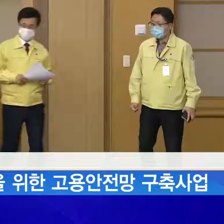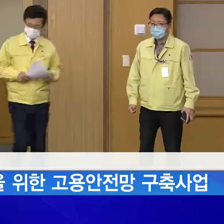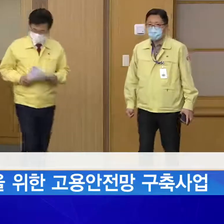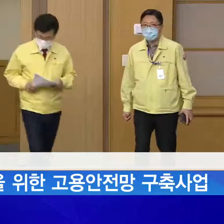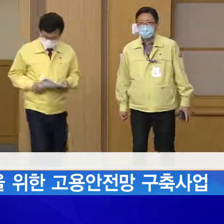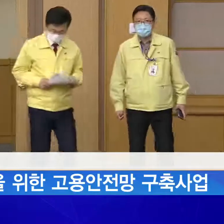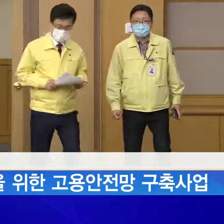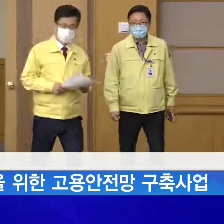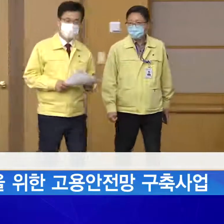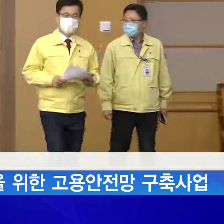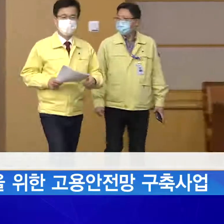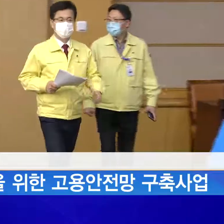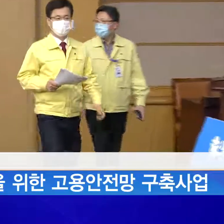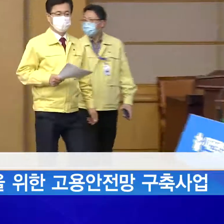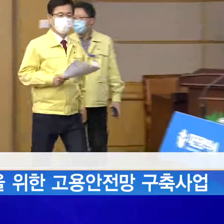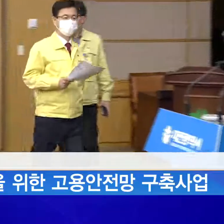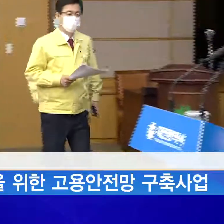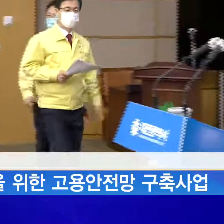통한 일자리 확대,